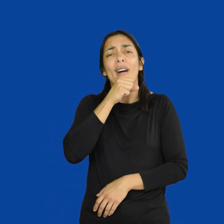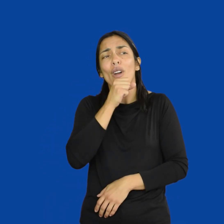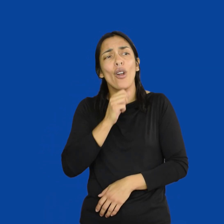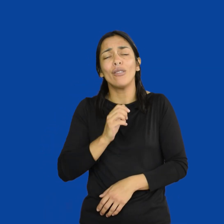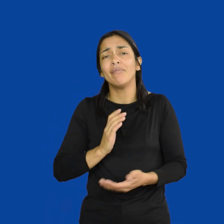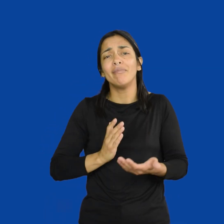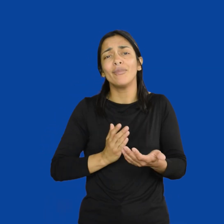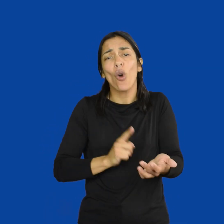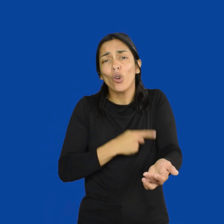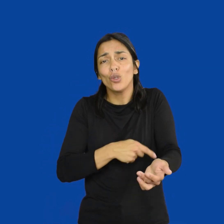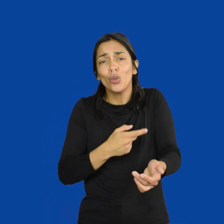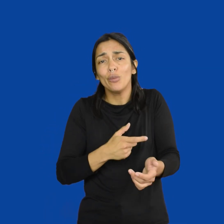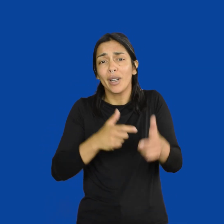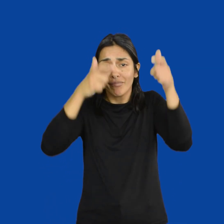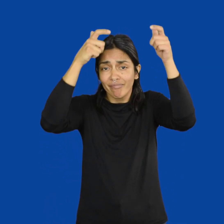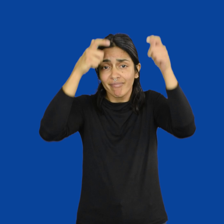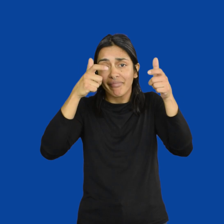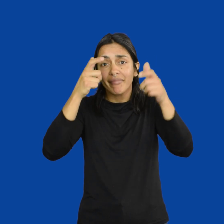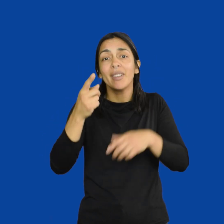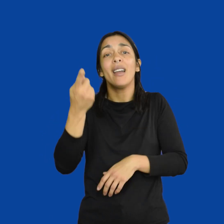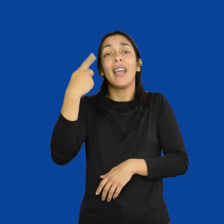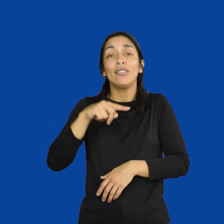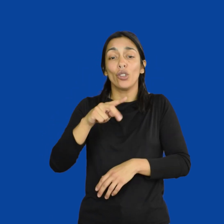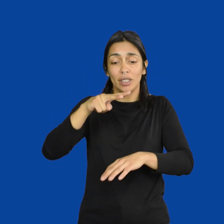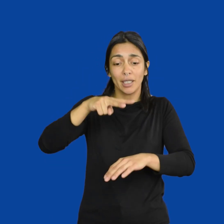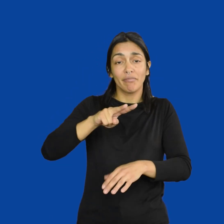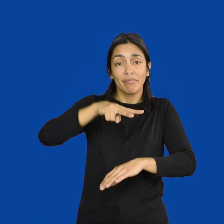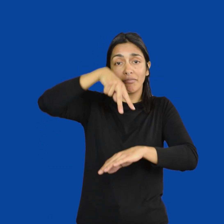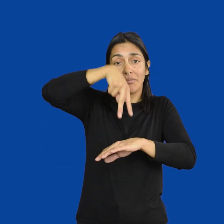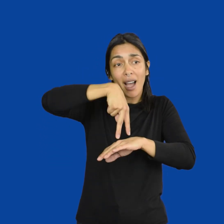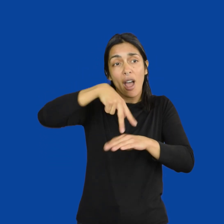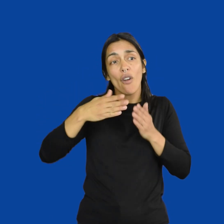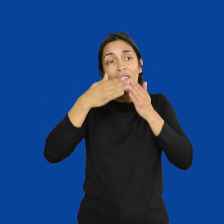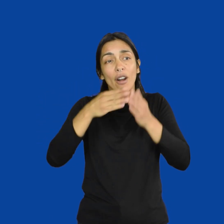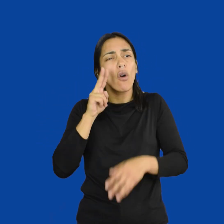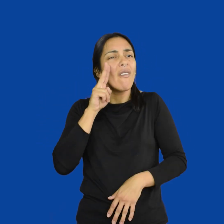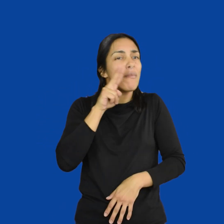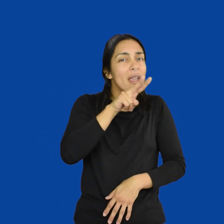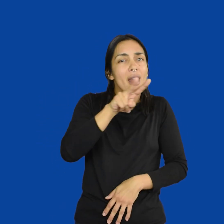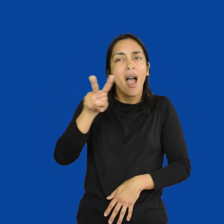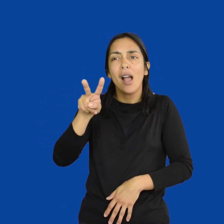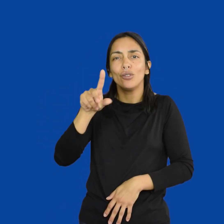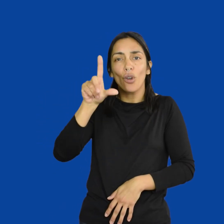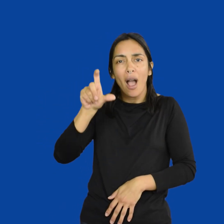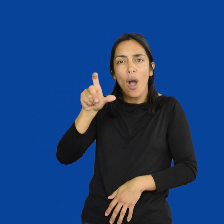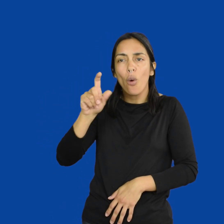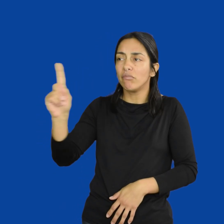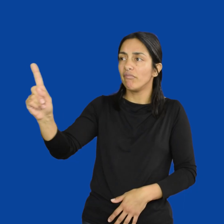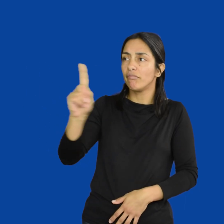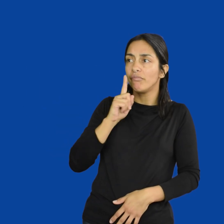de la cabeza. Entonces estaban parados en el barco mirando hacia el agua y mi padre se acerca y le pega